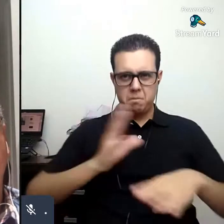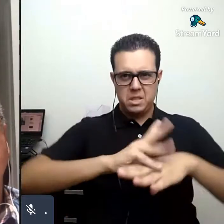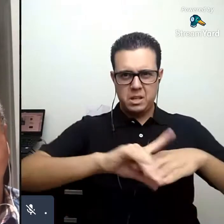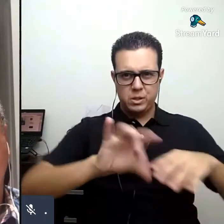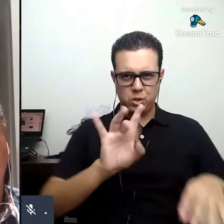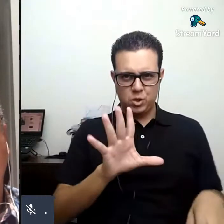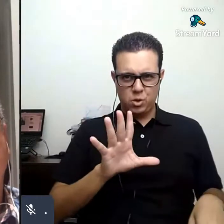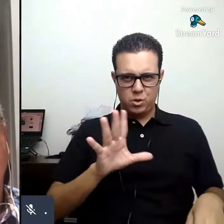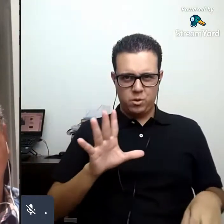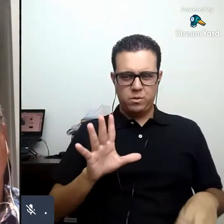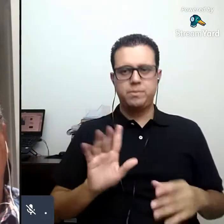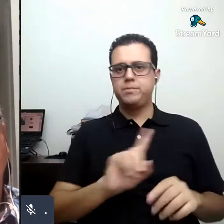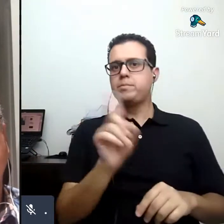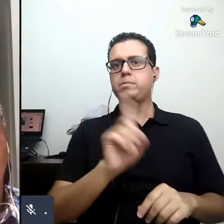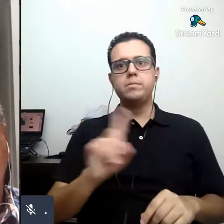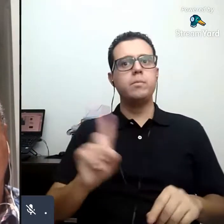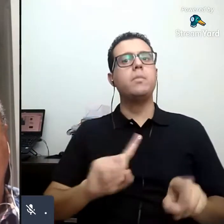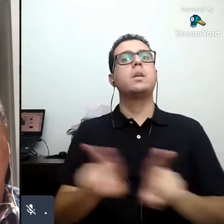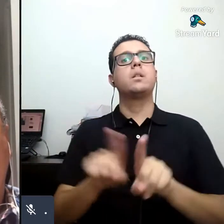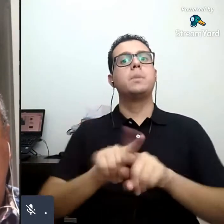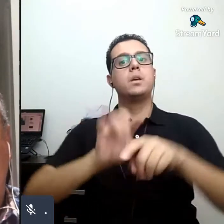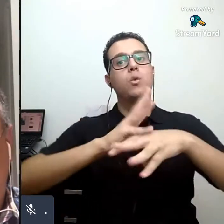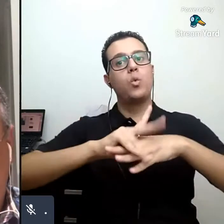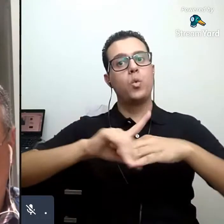de cura espiritual.